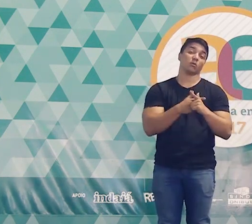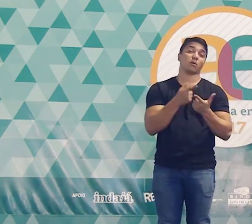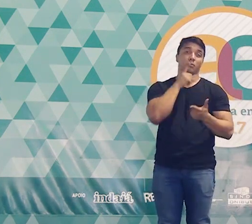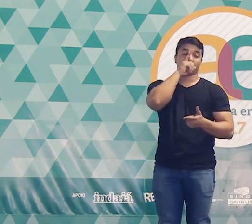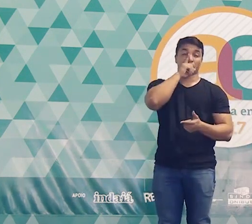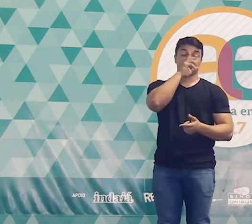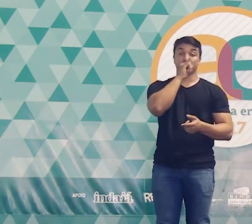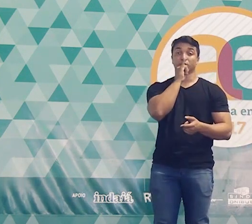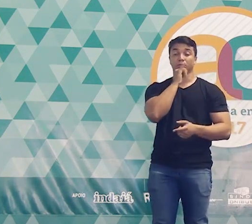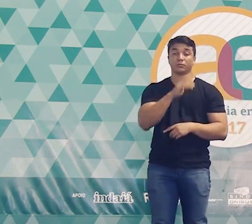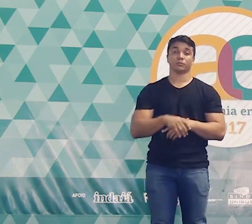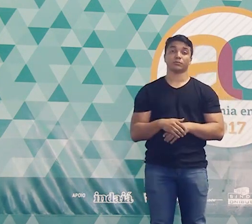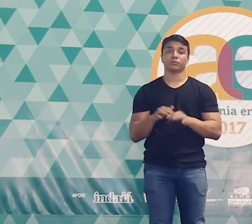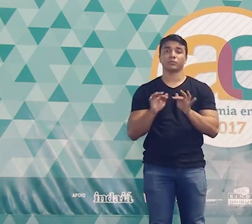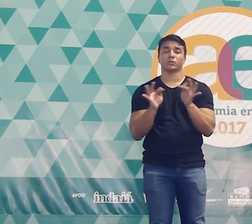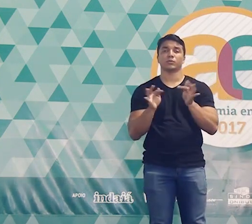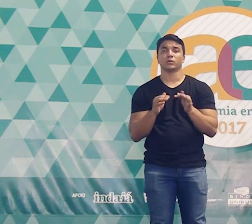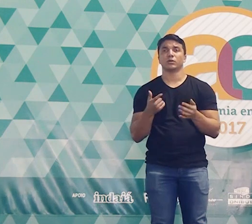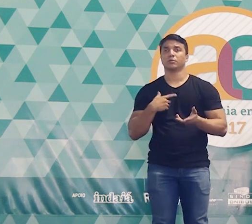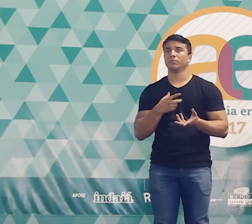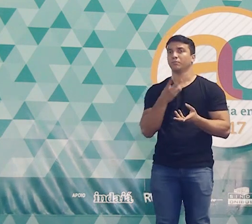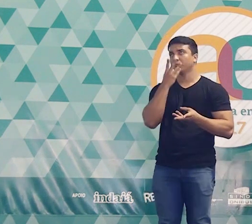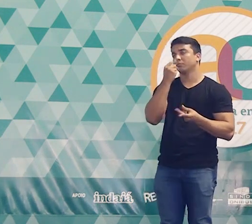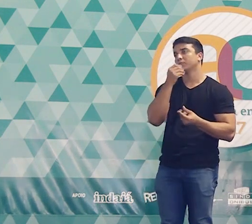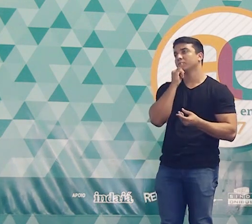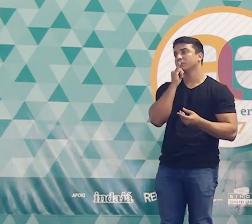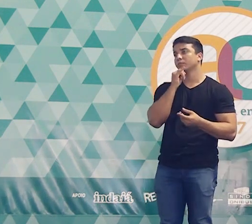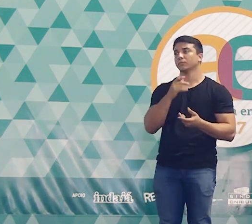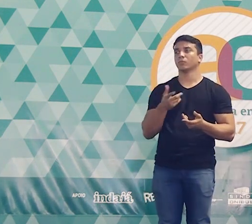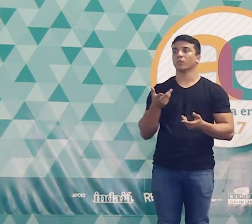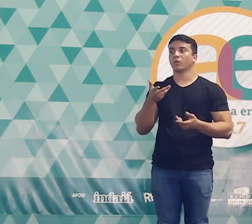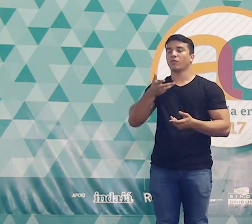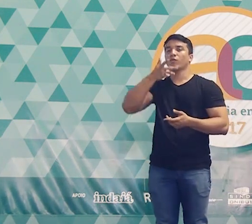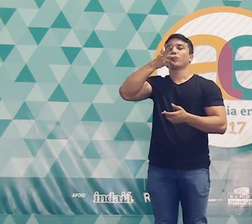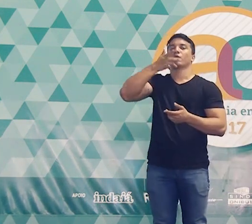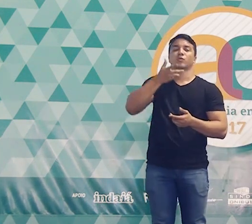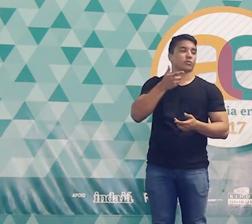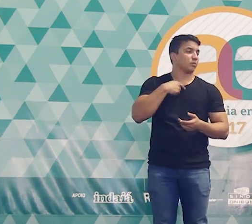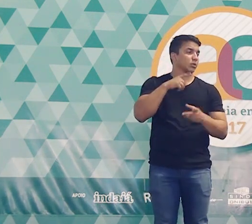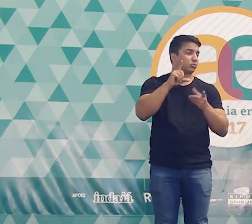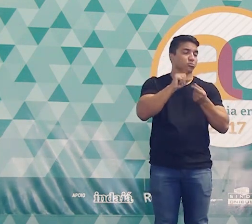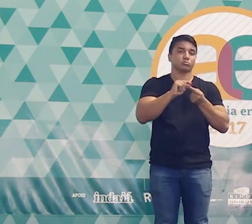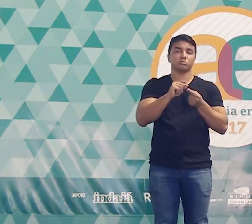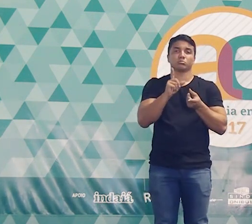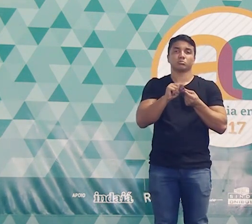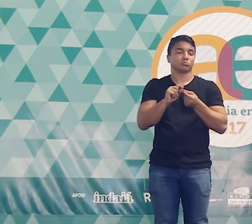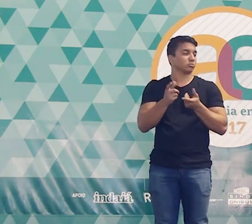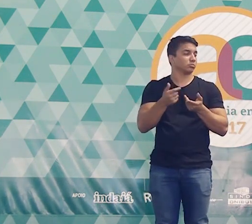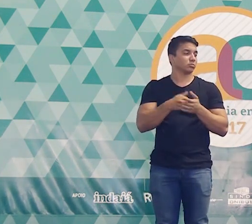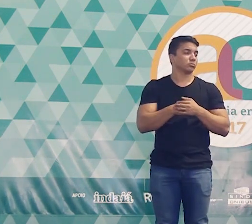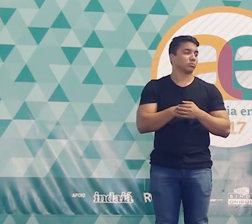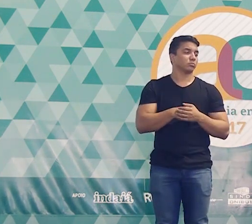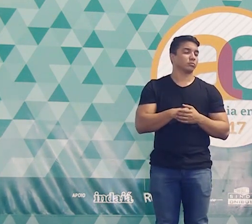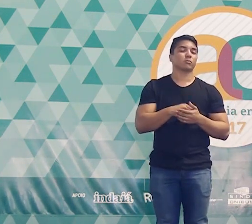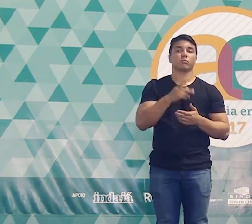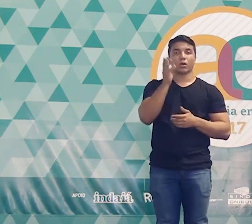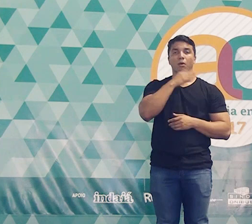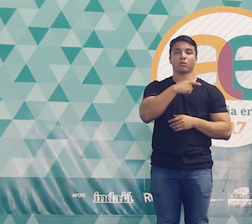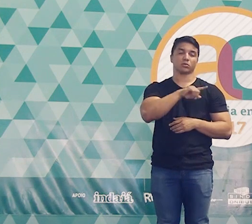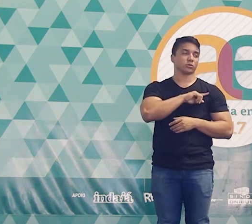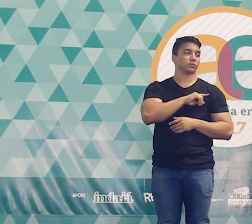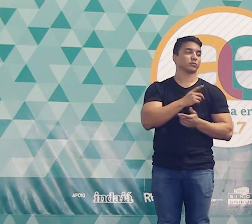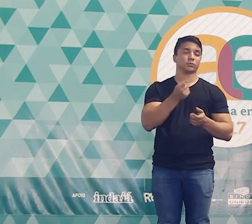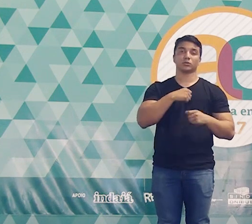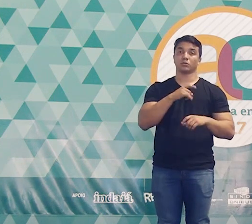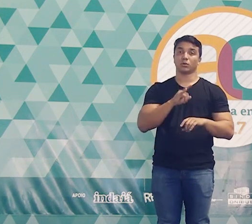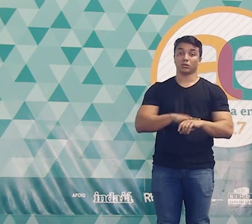quando se toma, por exemplo, as bebidas recomendadas, por exemplo, uma taça de vinho, é em pequena dose, não em grande dose, sim, faz mal sim para o sistema